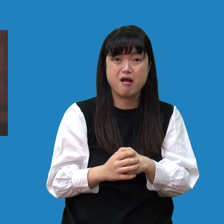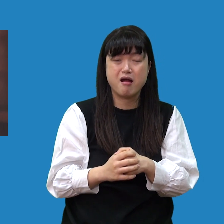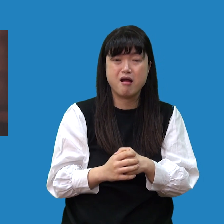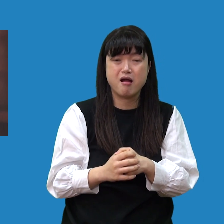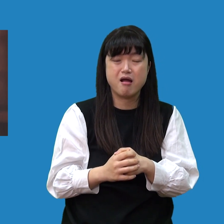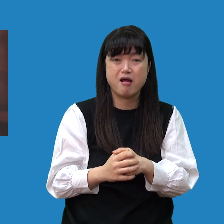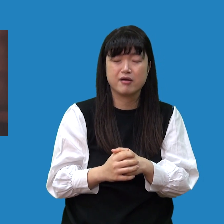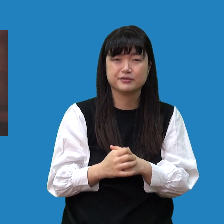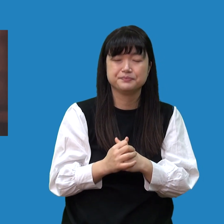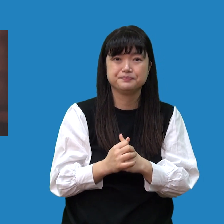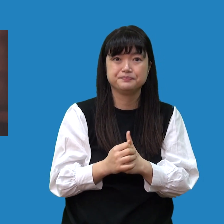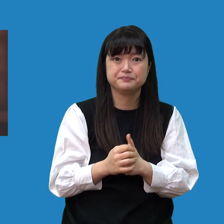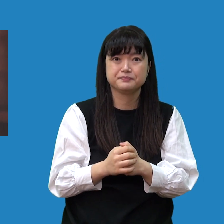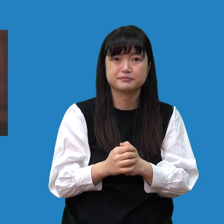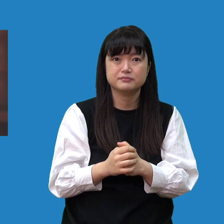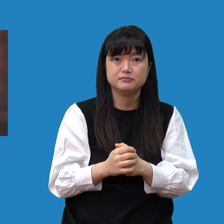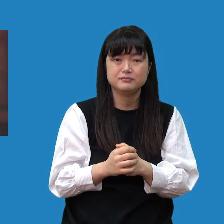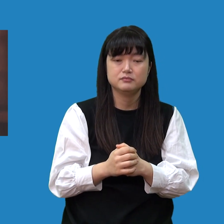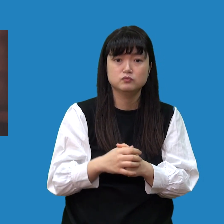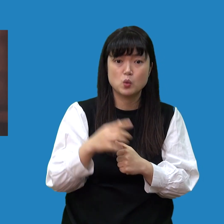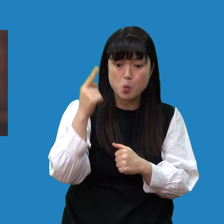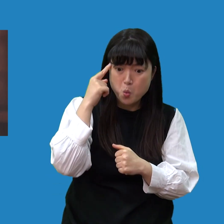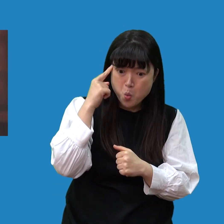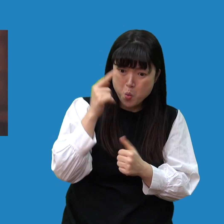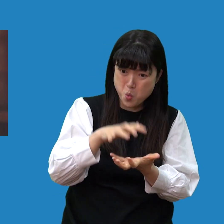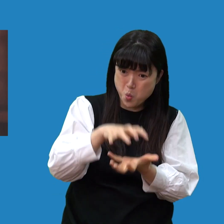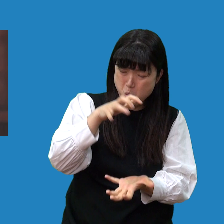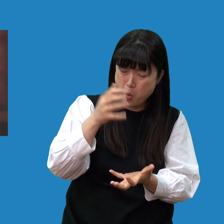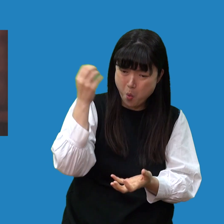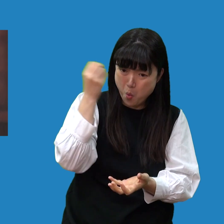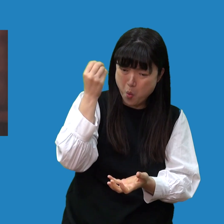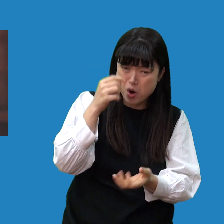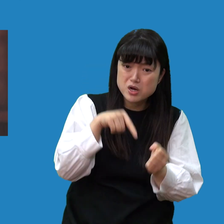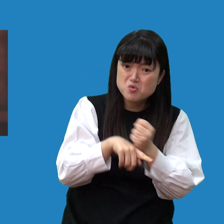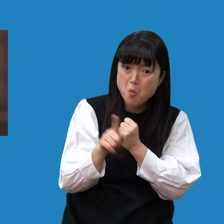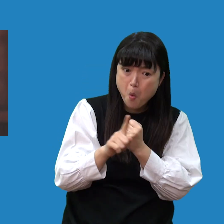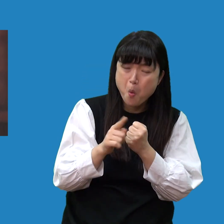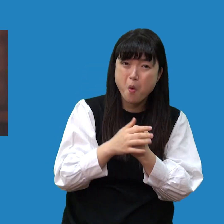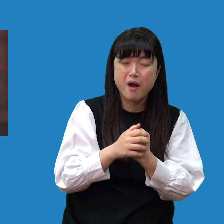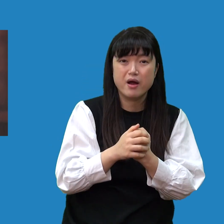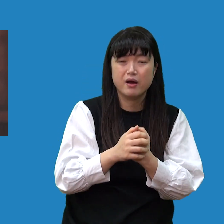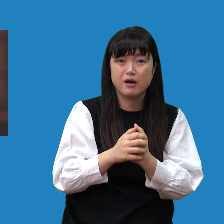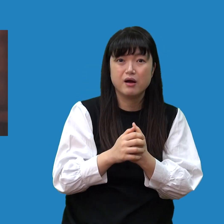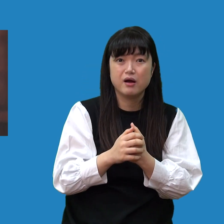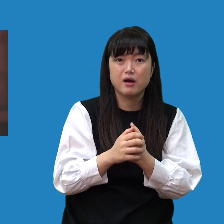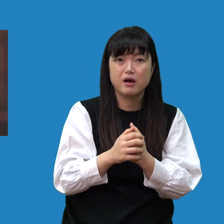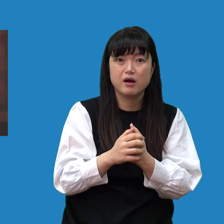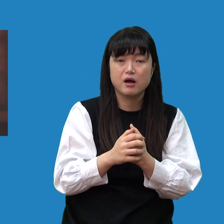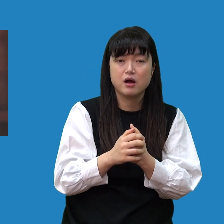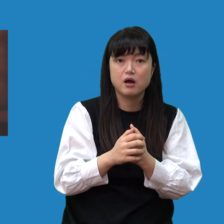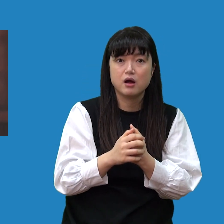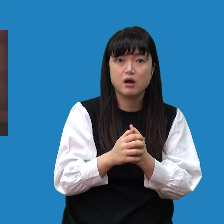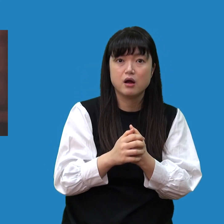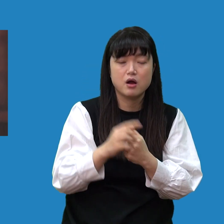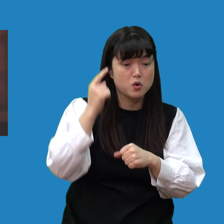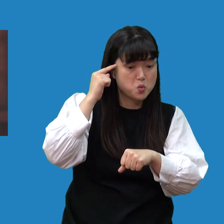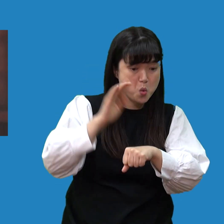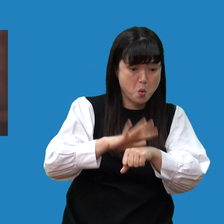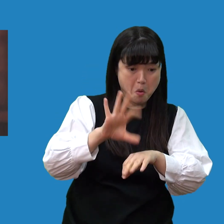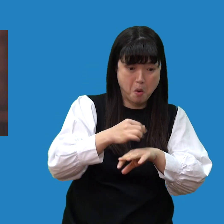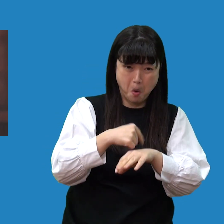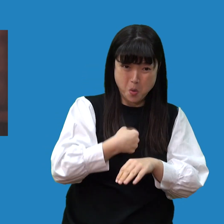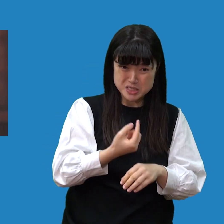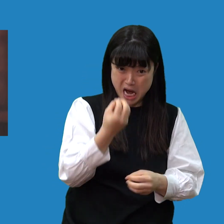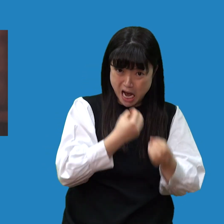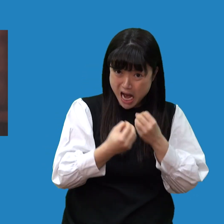수치가라고 아니할 수가 없습니다. 왜 그렇게 많은 식량이 하루에 필요했을까요? 솔로몬 혼자